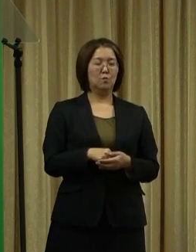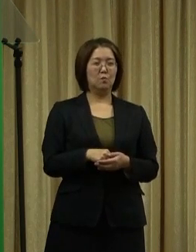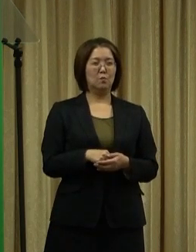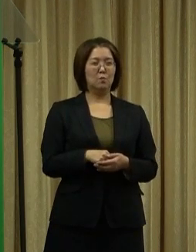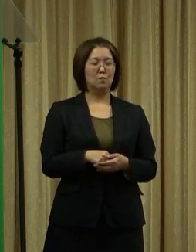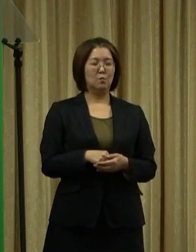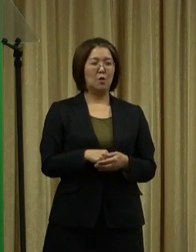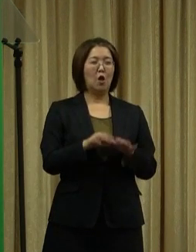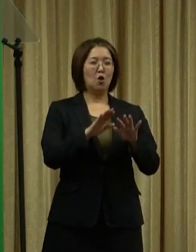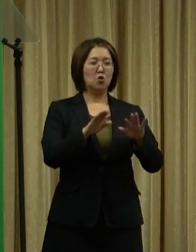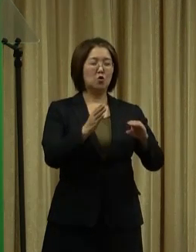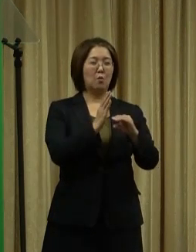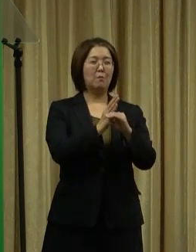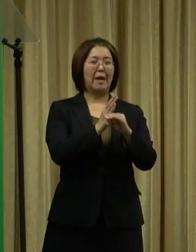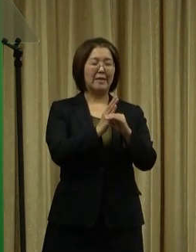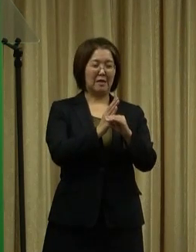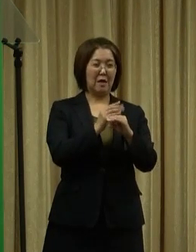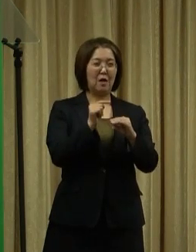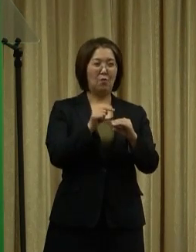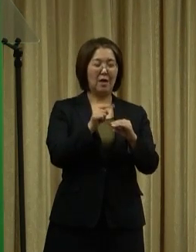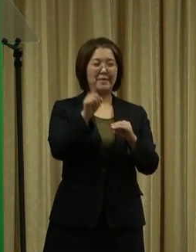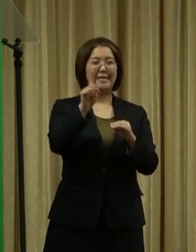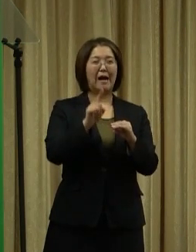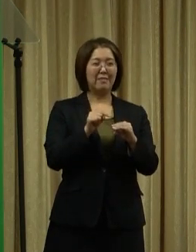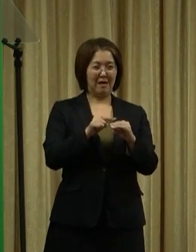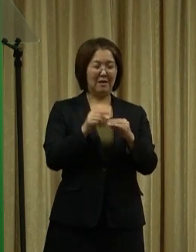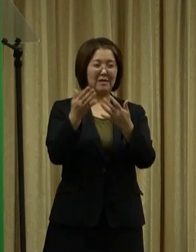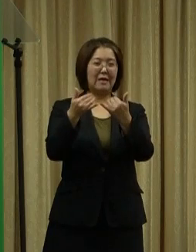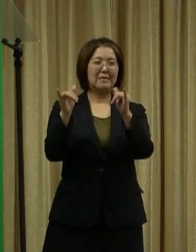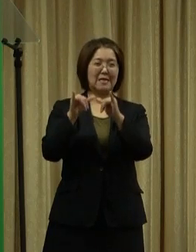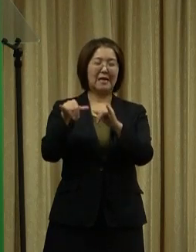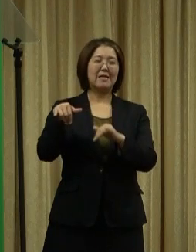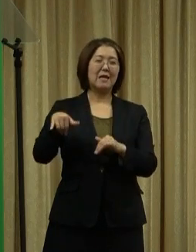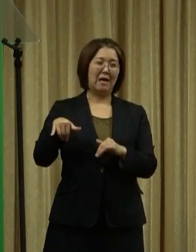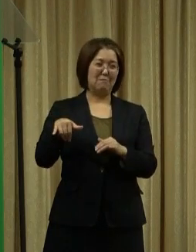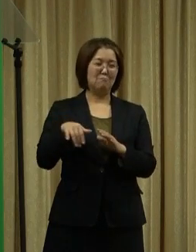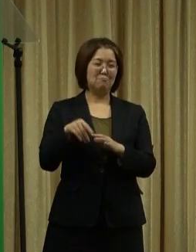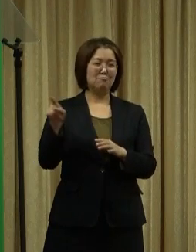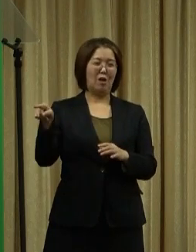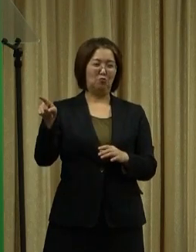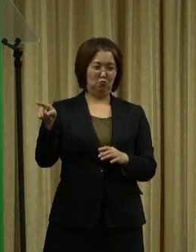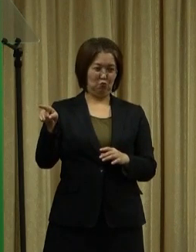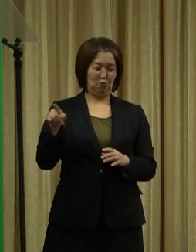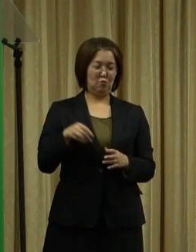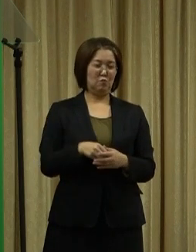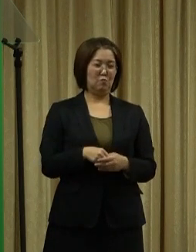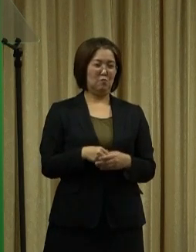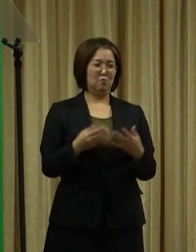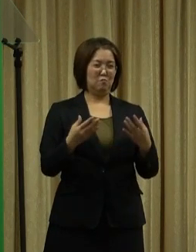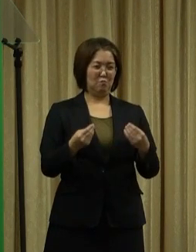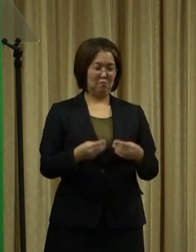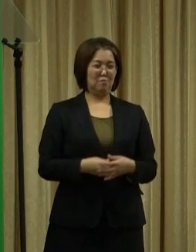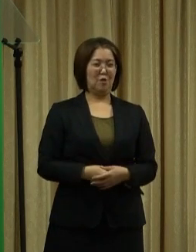で、子ども真ん中ひらがな、社会へ丸、以上。